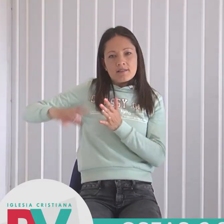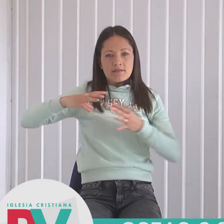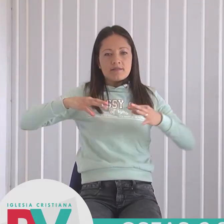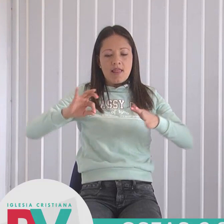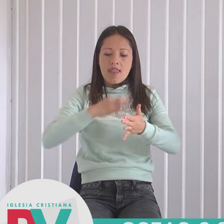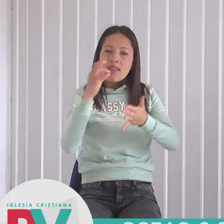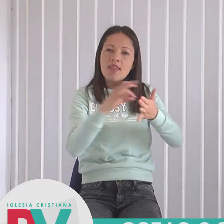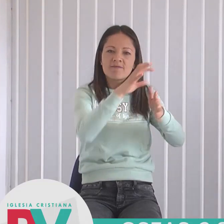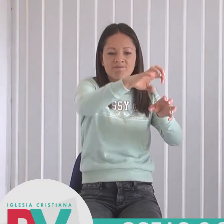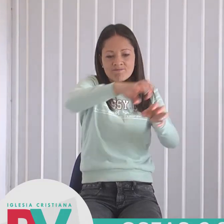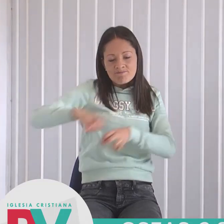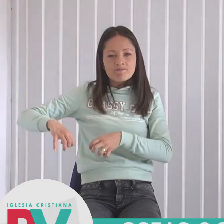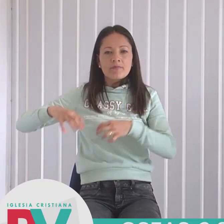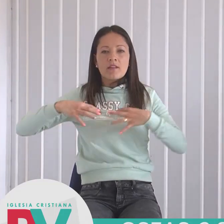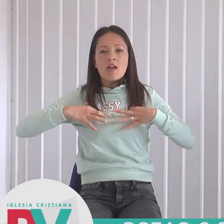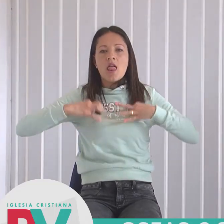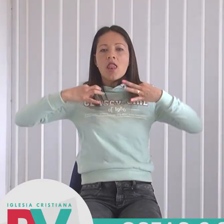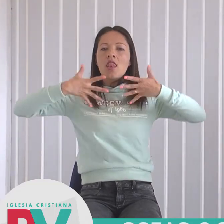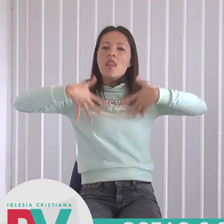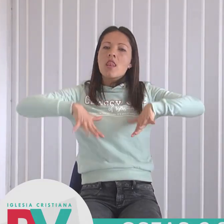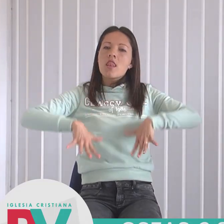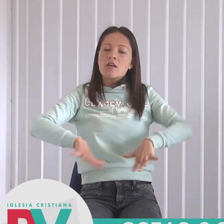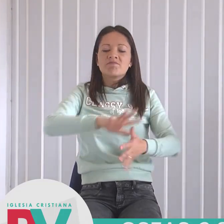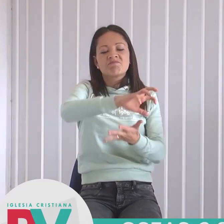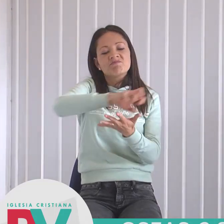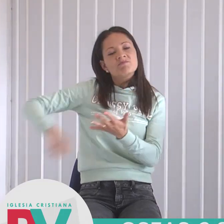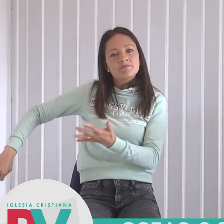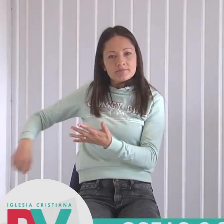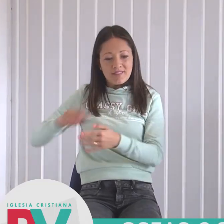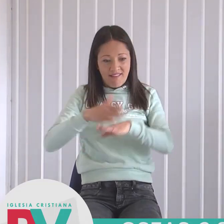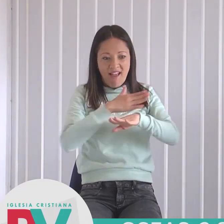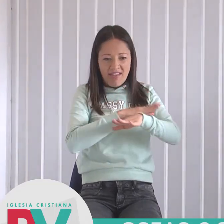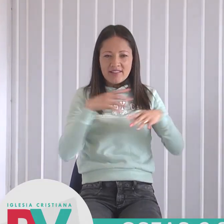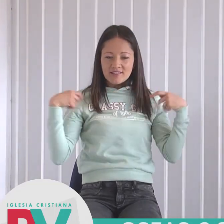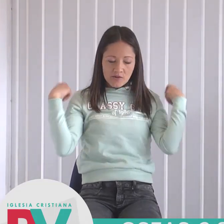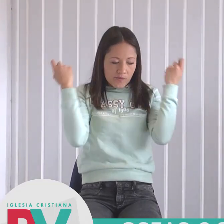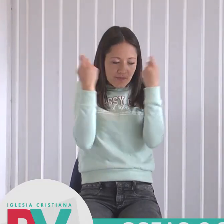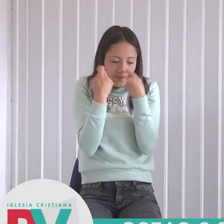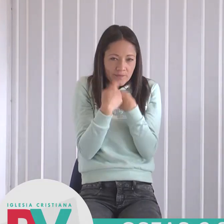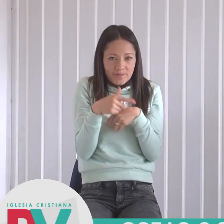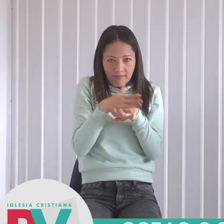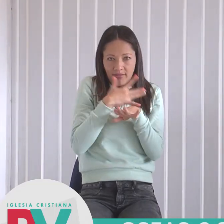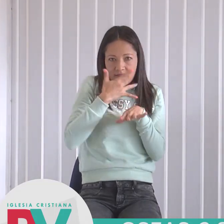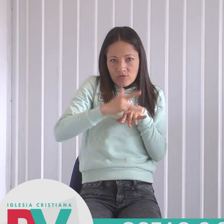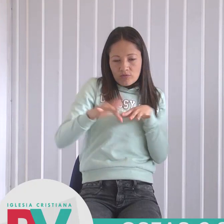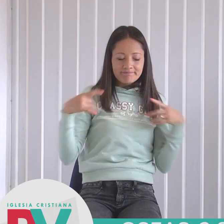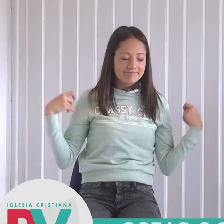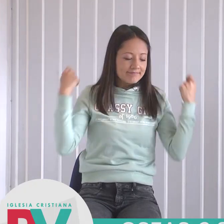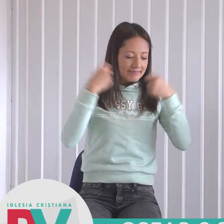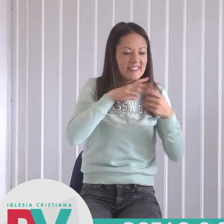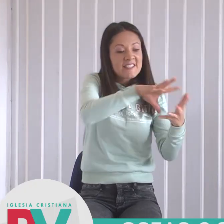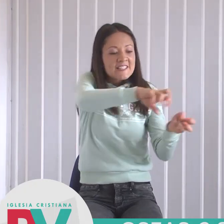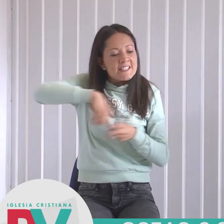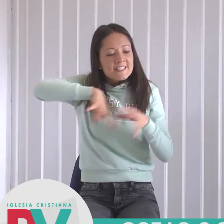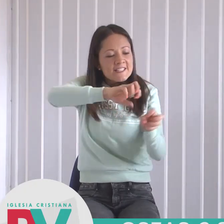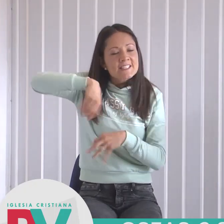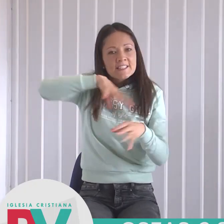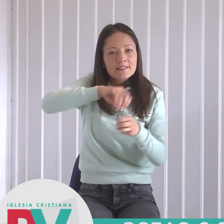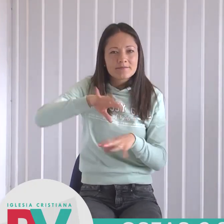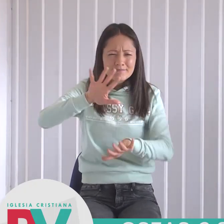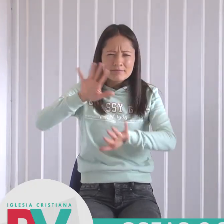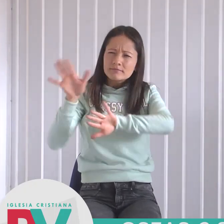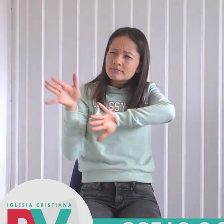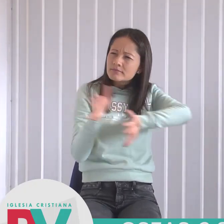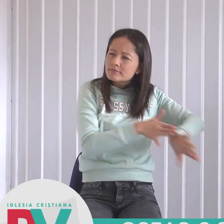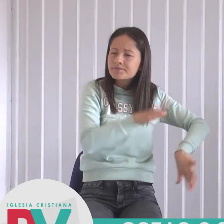lana y mi lino que había dado para cubrir su desnudez. ¿Cómo encontró Dios a